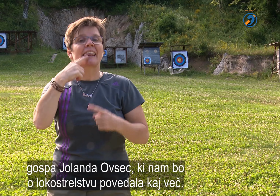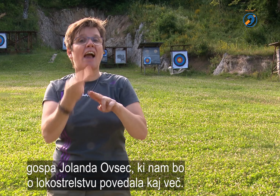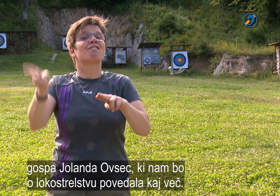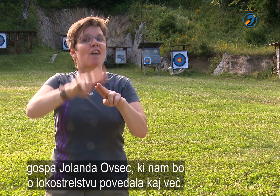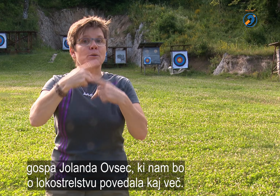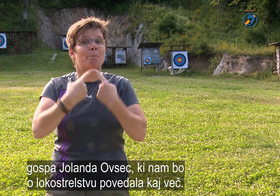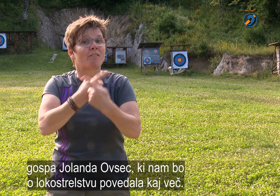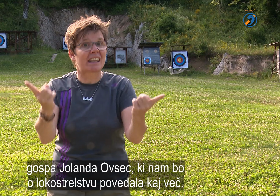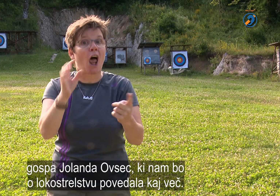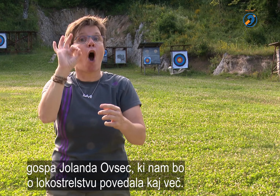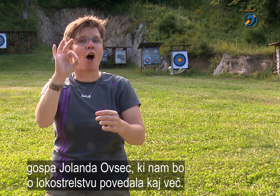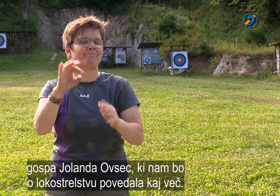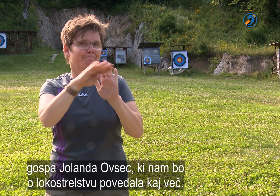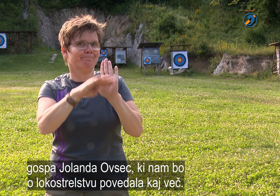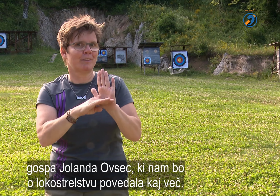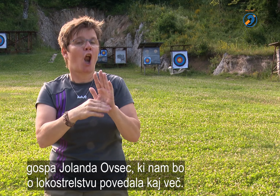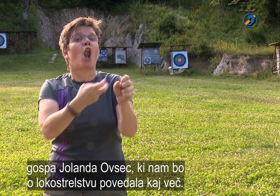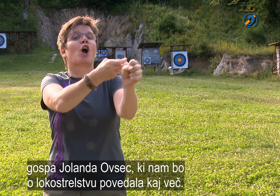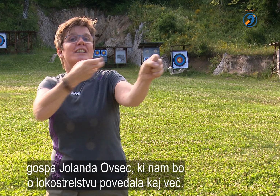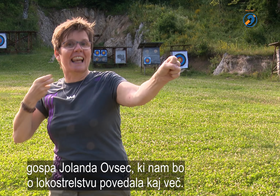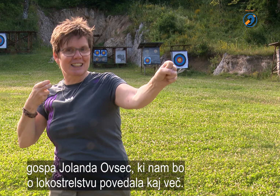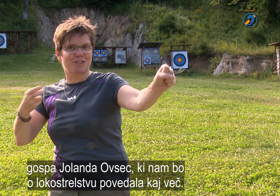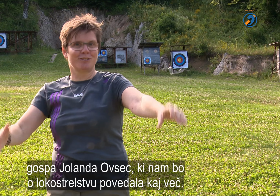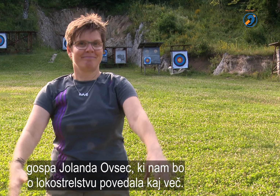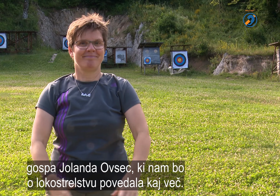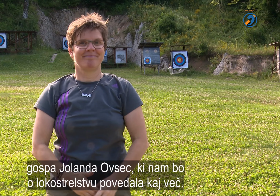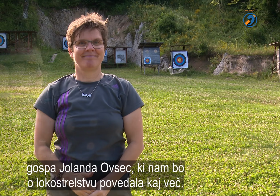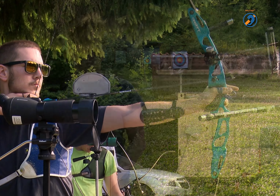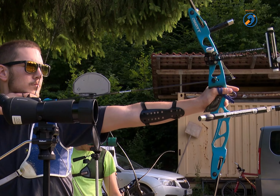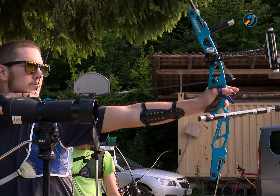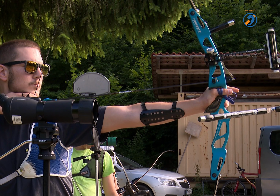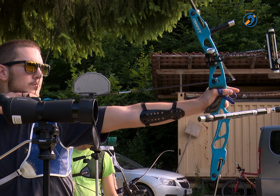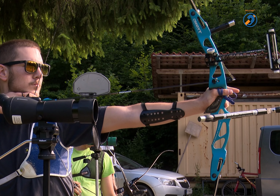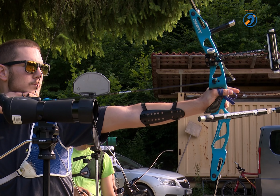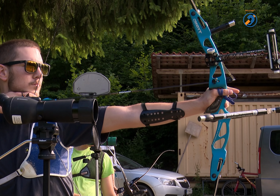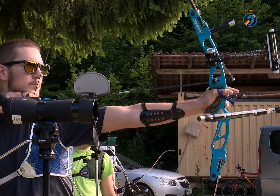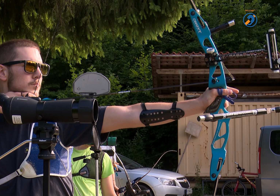أمسا كان بابا بابا ها وكنت رأيت